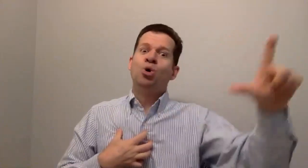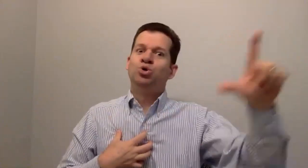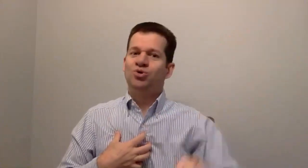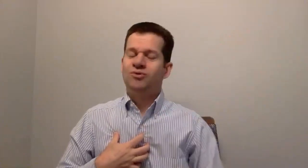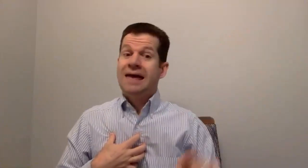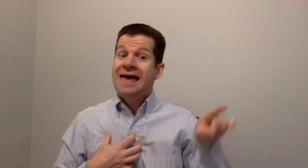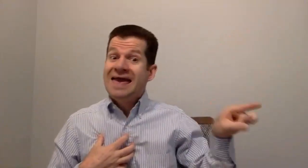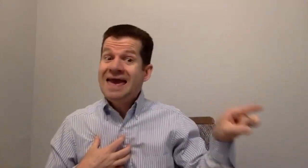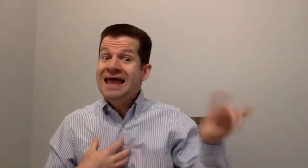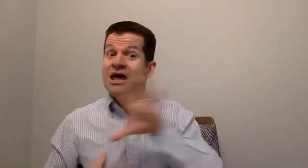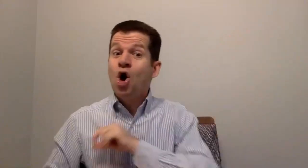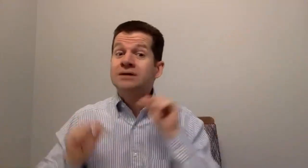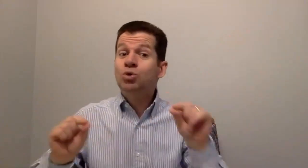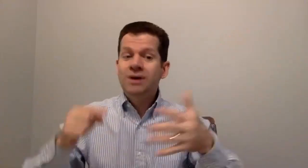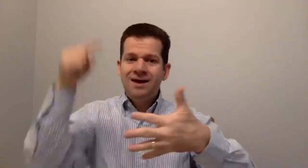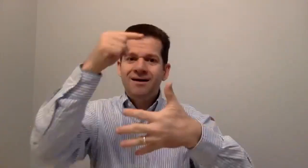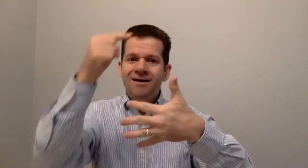outro. Ele gosta o quê?